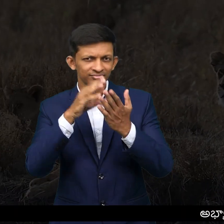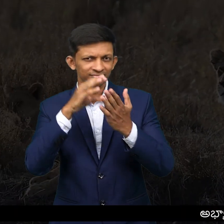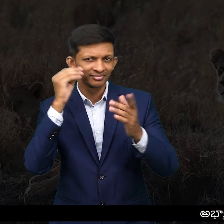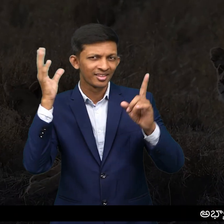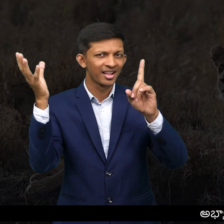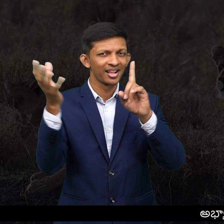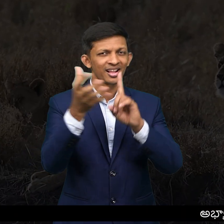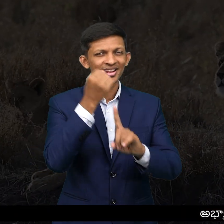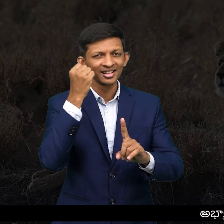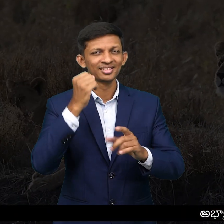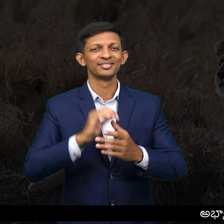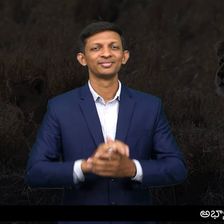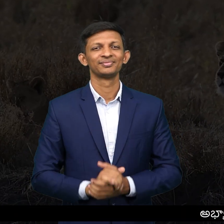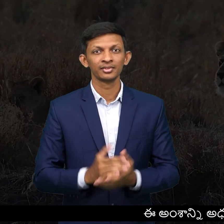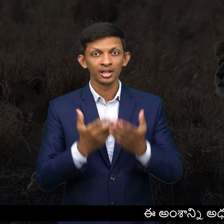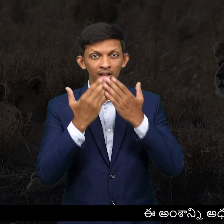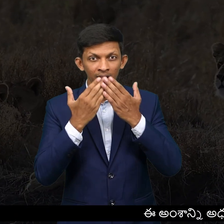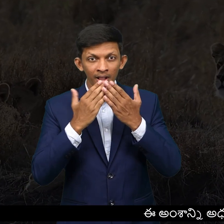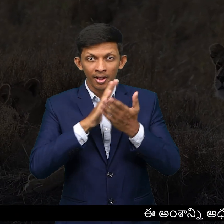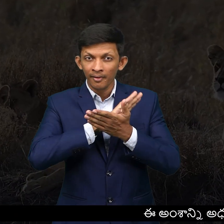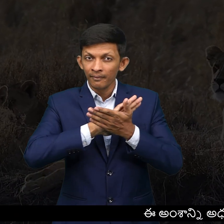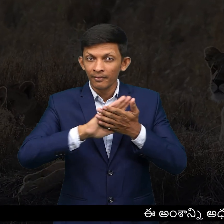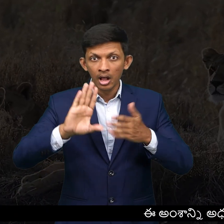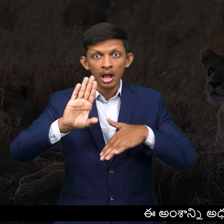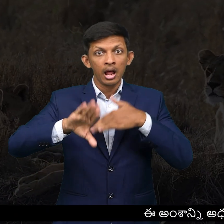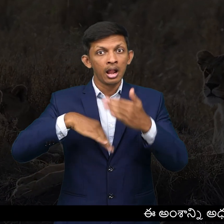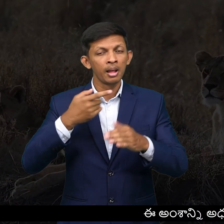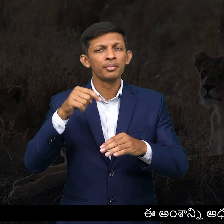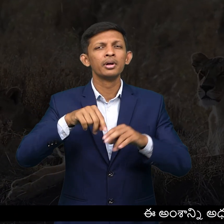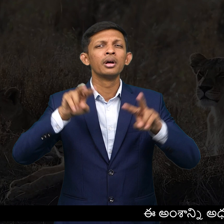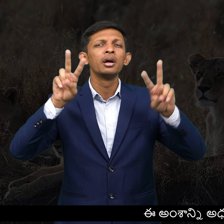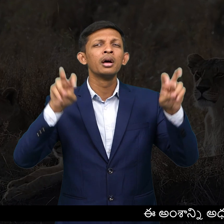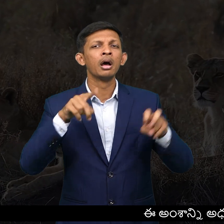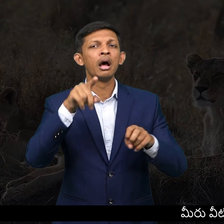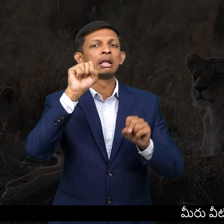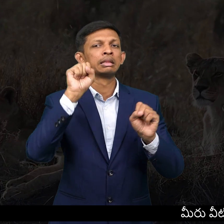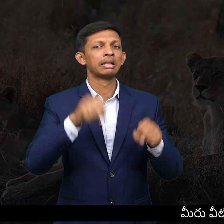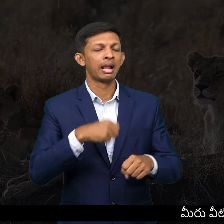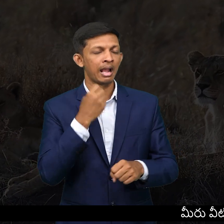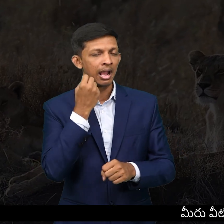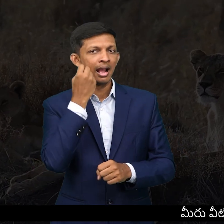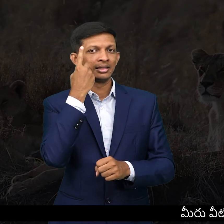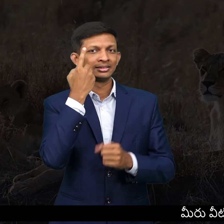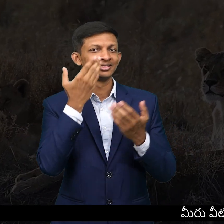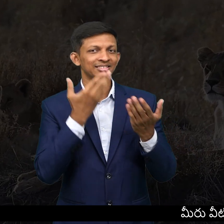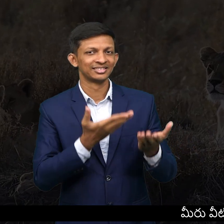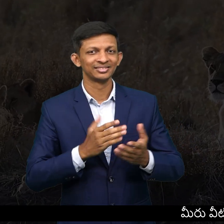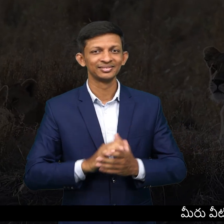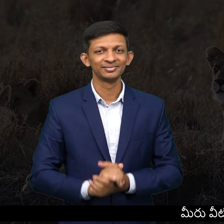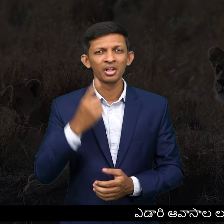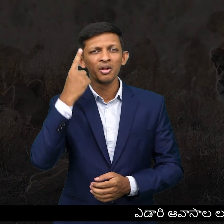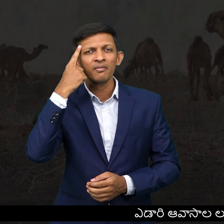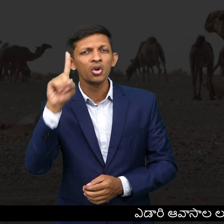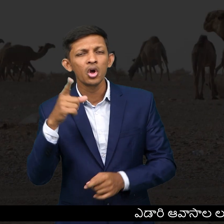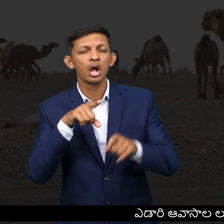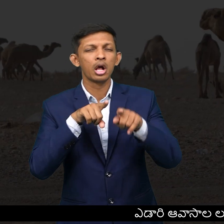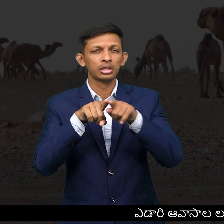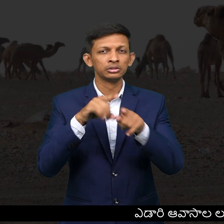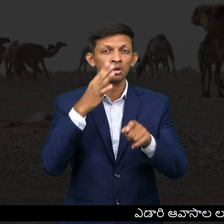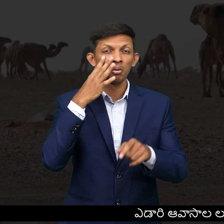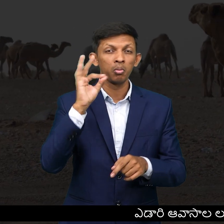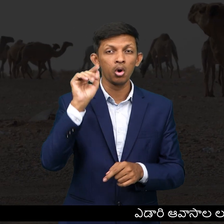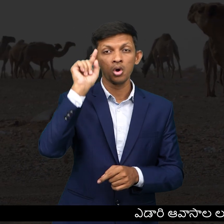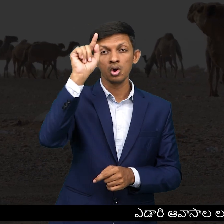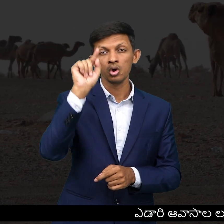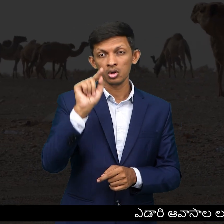అభ్యాస ఫలితాలు. ఈ అంశాన్ని అధ్యయనం చేసిన తర్వాత మీరు వీటిని చేయగలరు. ఎడారి